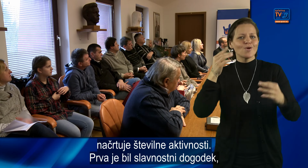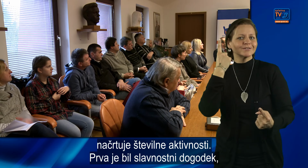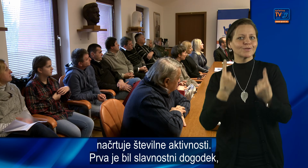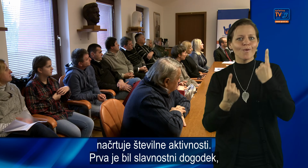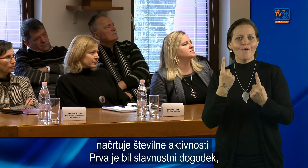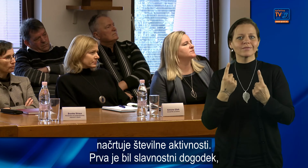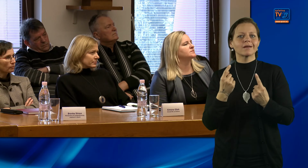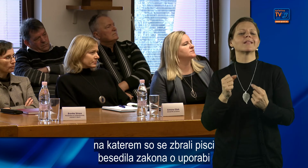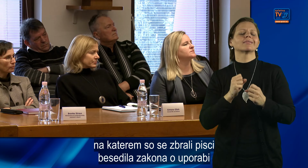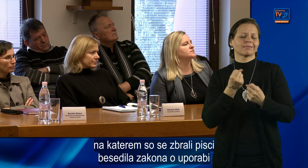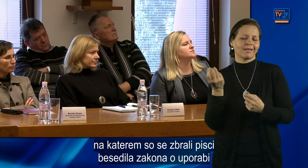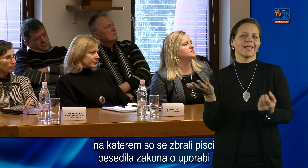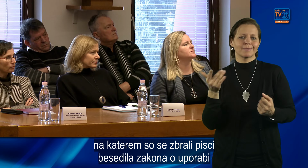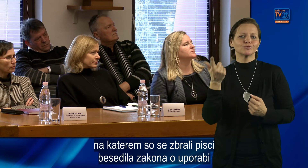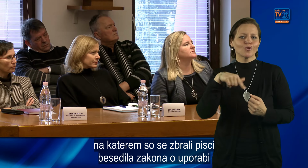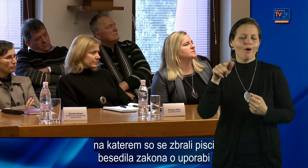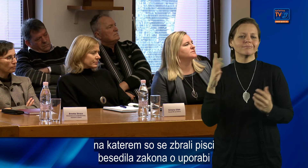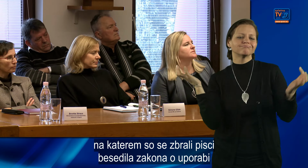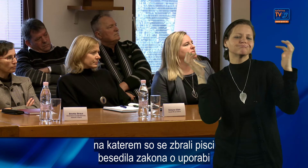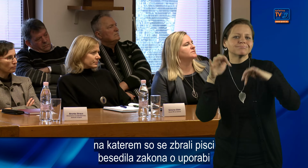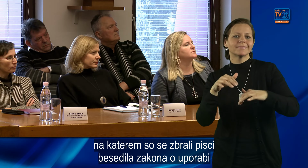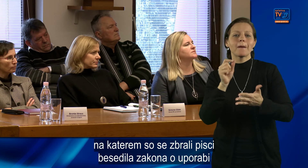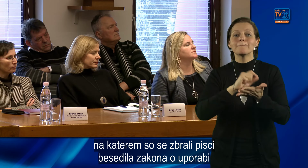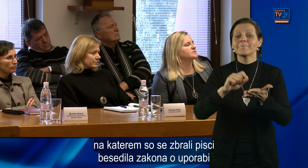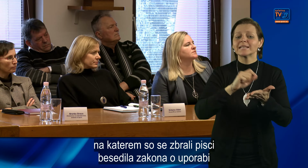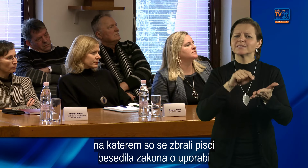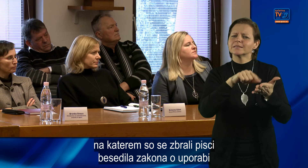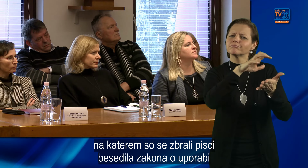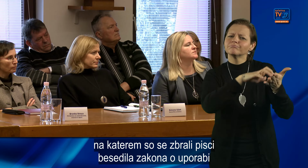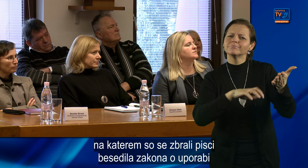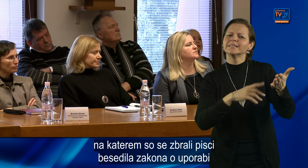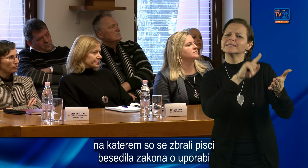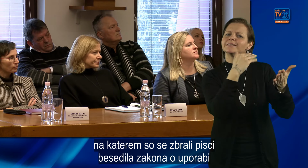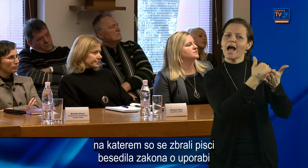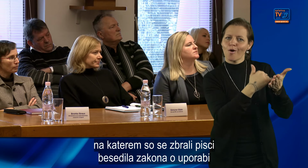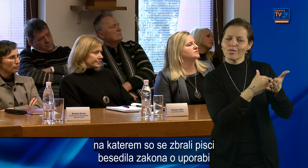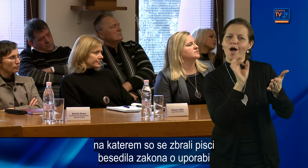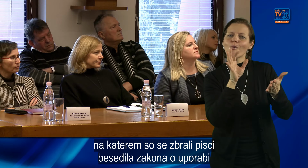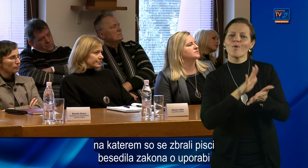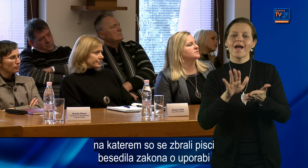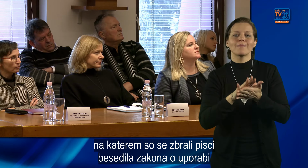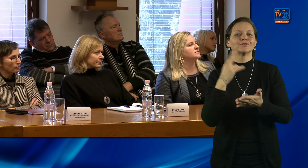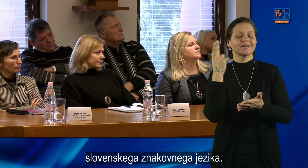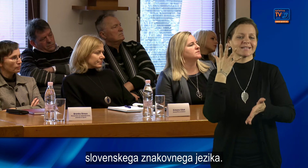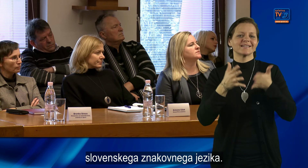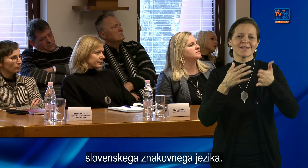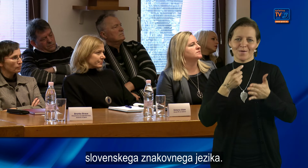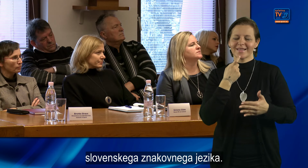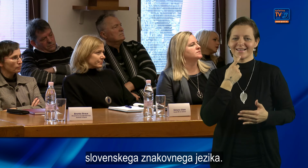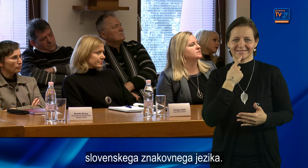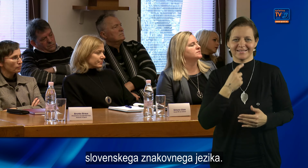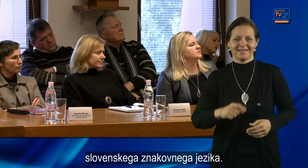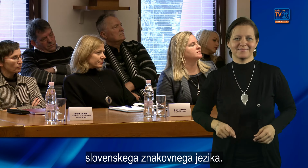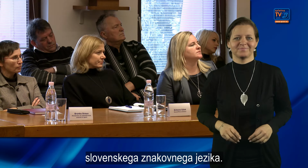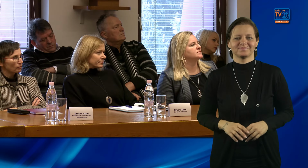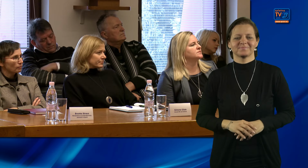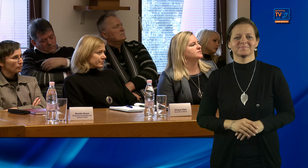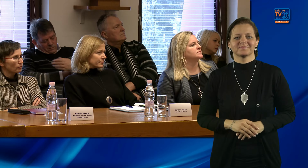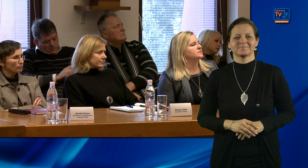bil slavnostni dogodek, na katerem so se zbrali pisci besedila zakona o uporabi slovenskega znakovnega jezika.